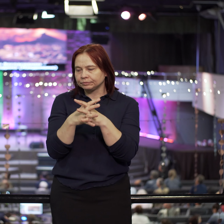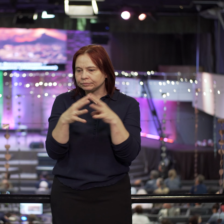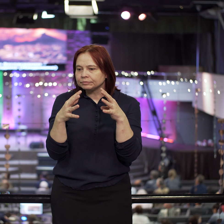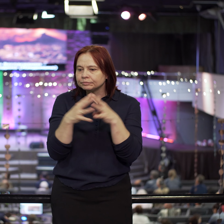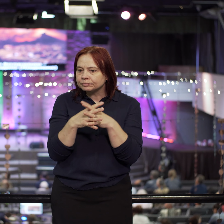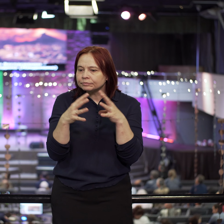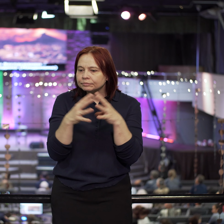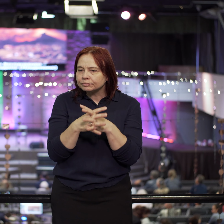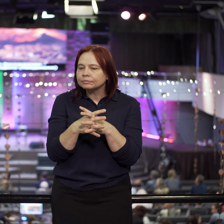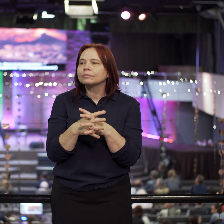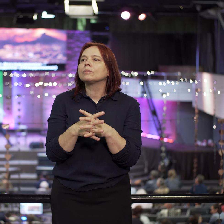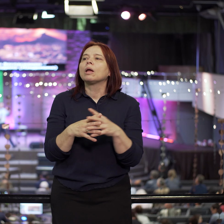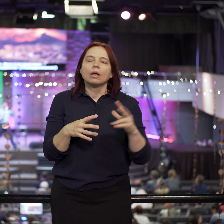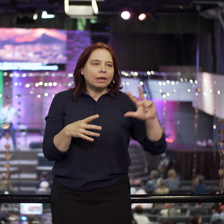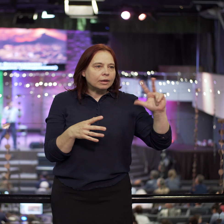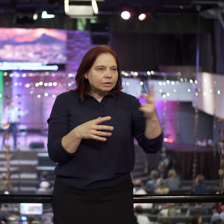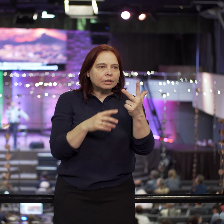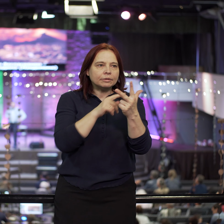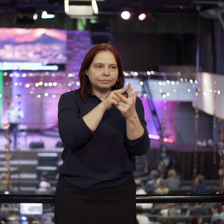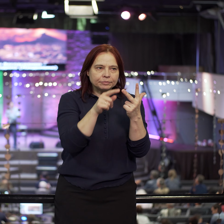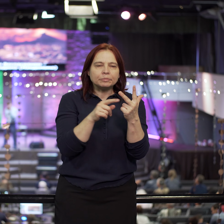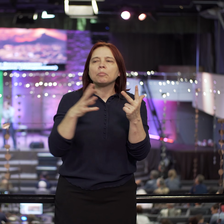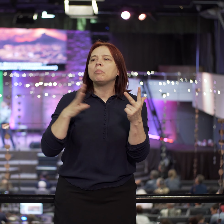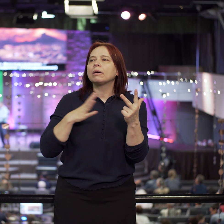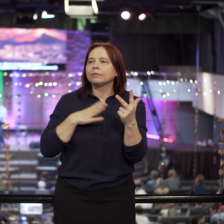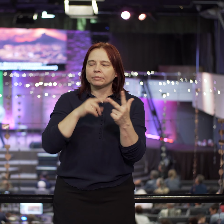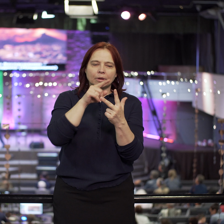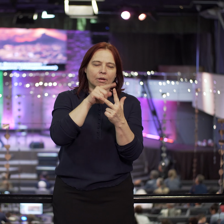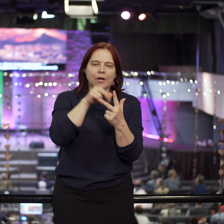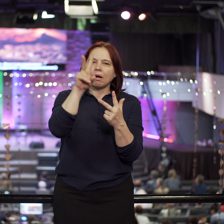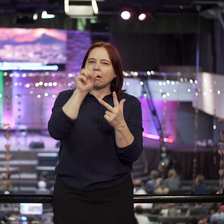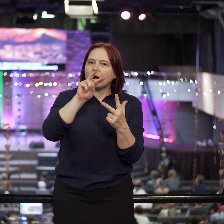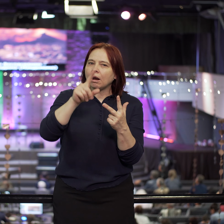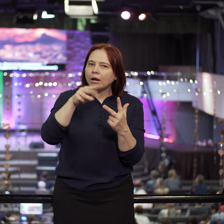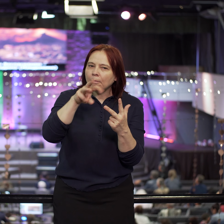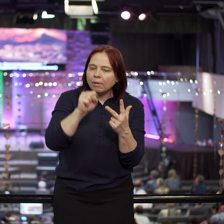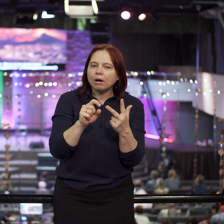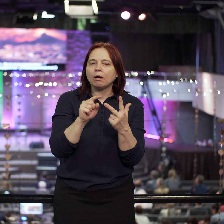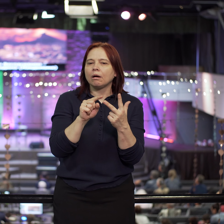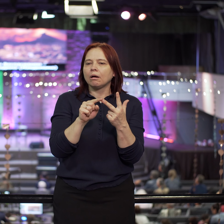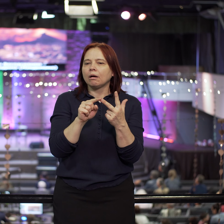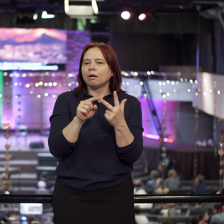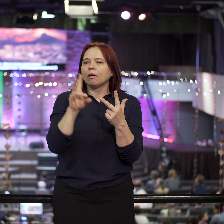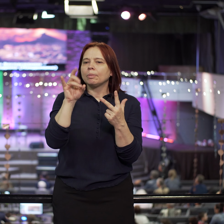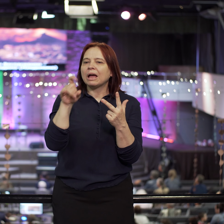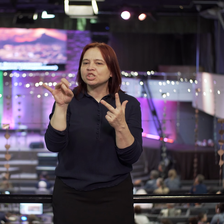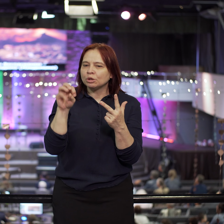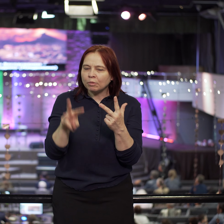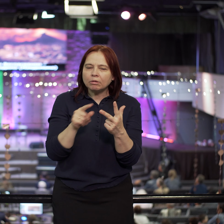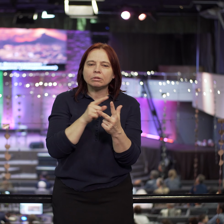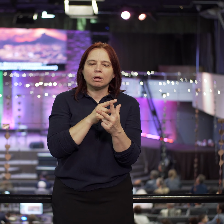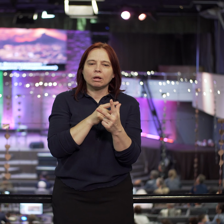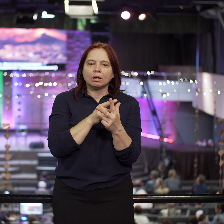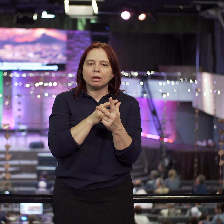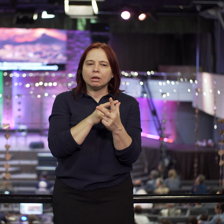Итак, три богатых человека. Одного звали Кальба, другого – Тацит, третьего – Нагдимон. Они собрались во